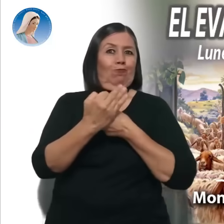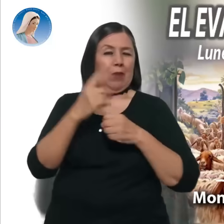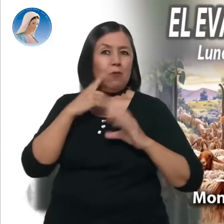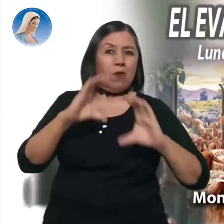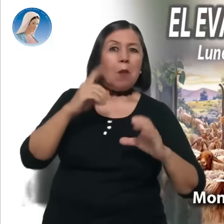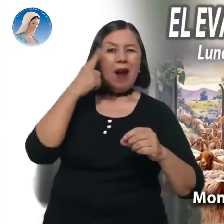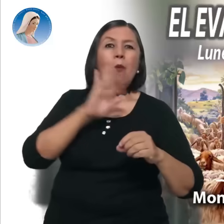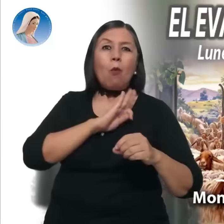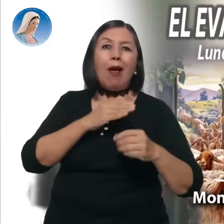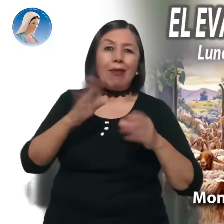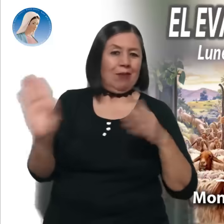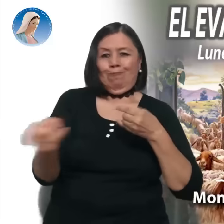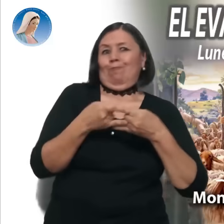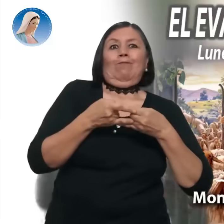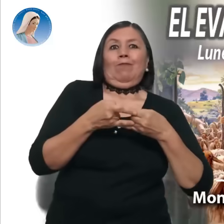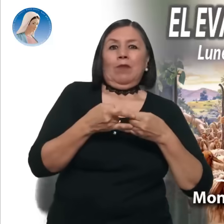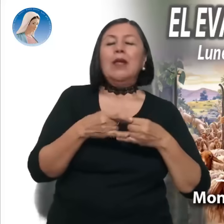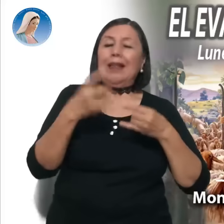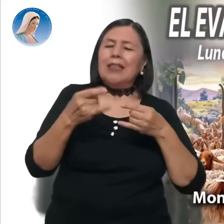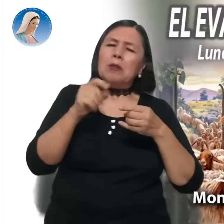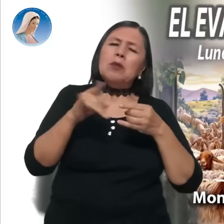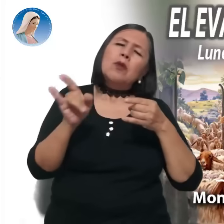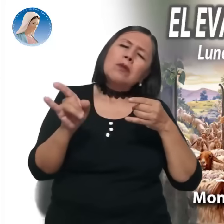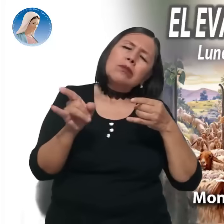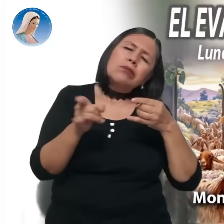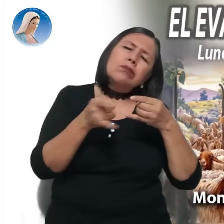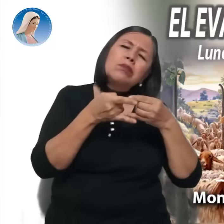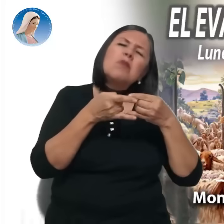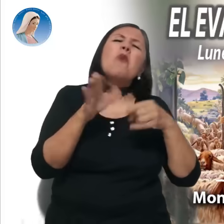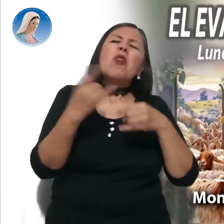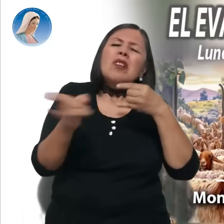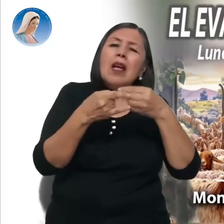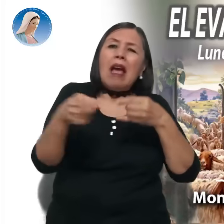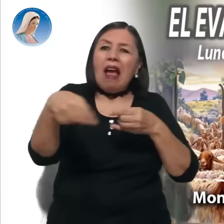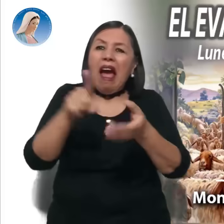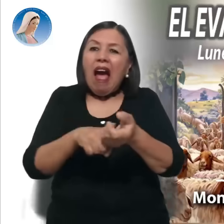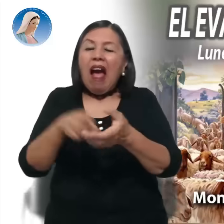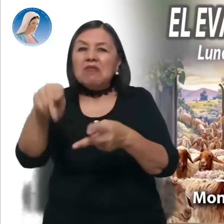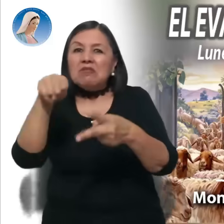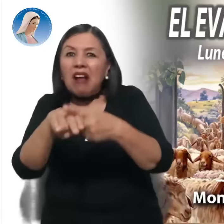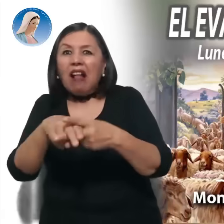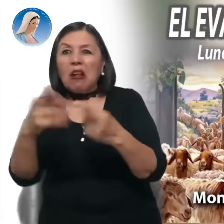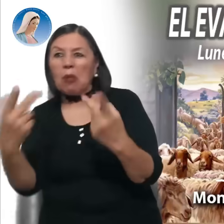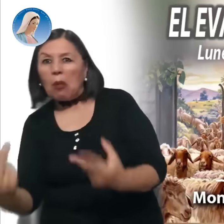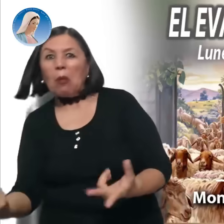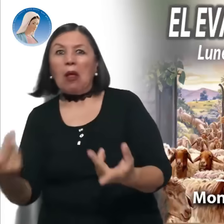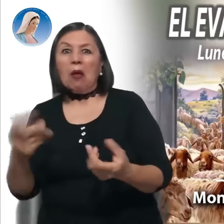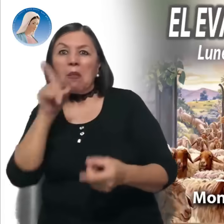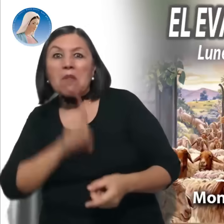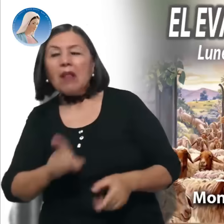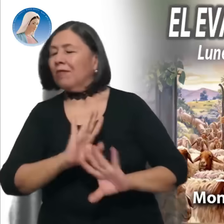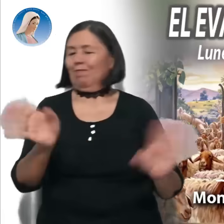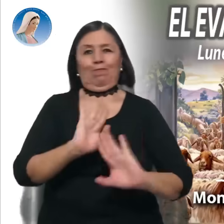para cerrar el paso. Y la puerta se cierra ante el que mata, el que destruye, el que miente. Yo